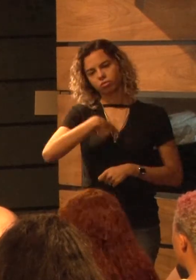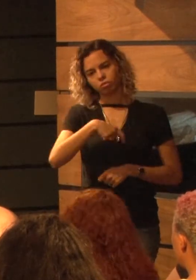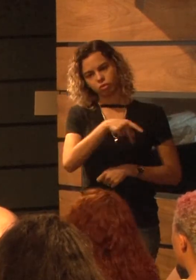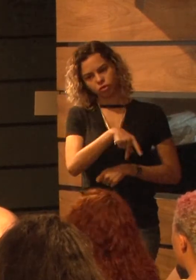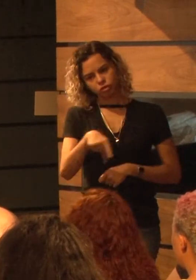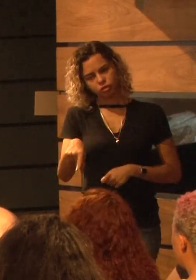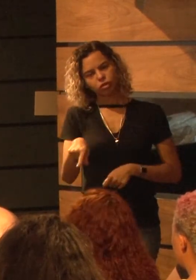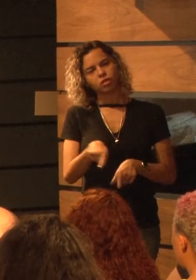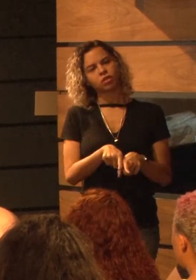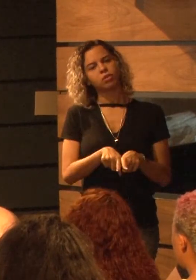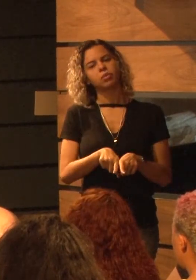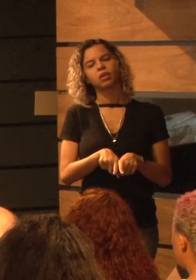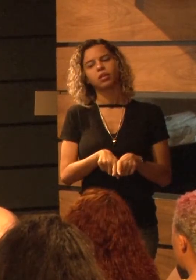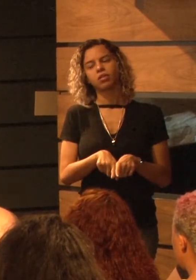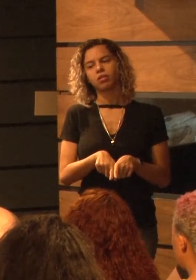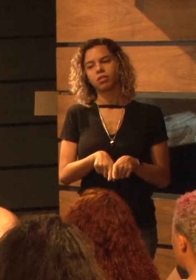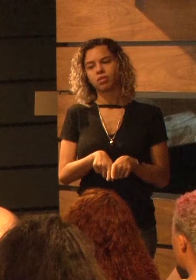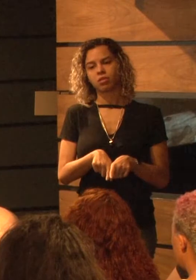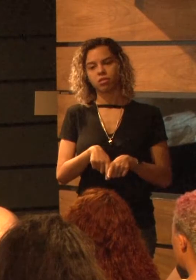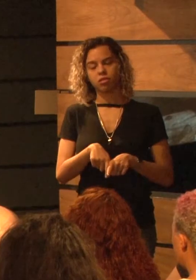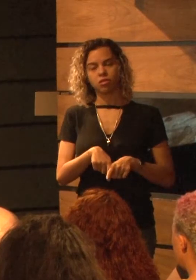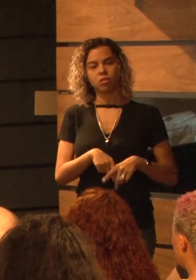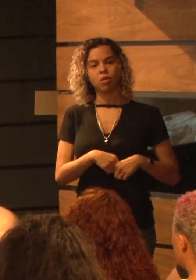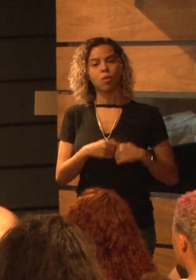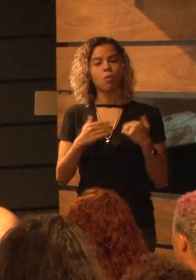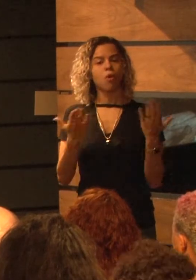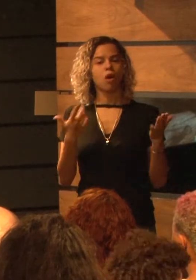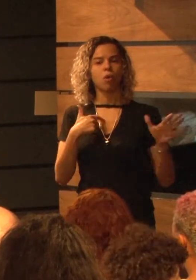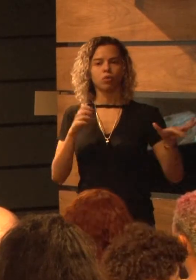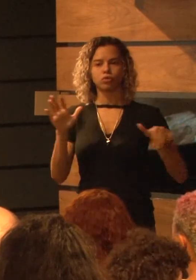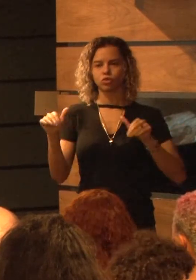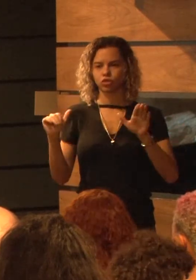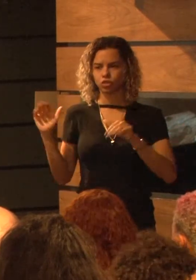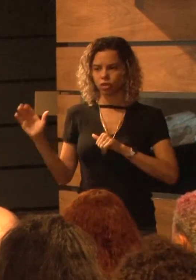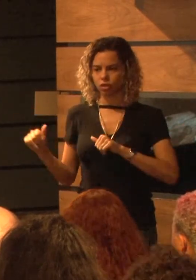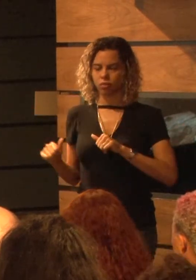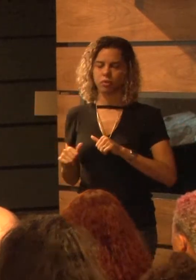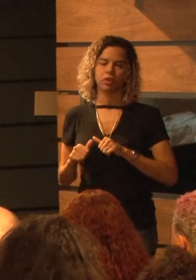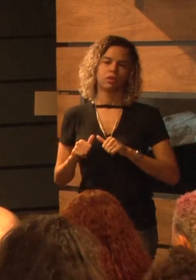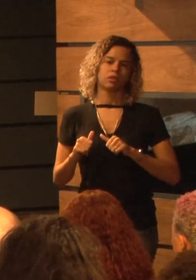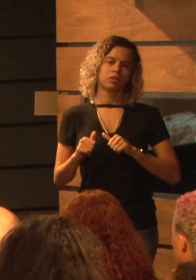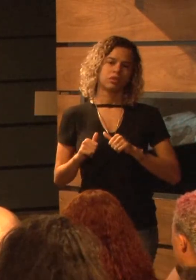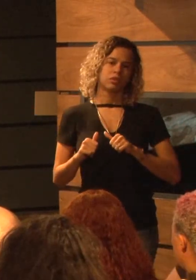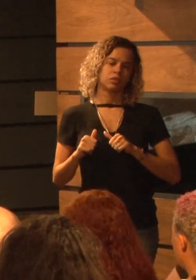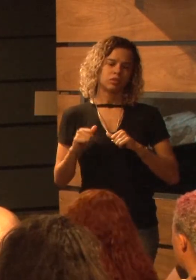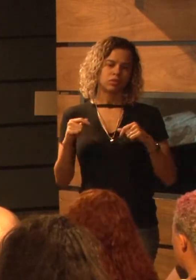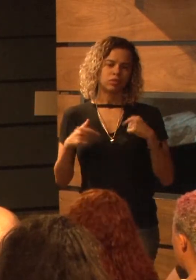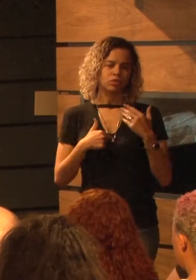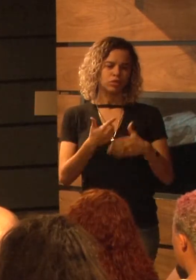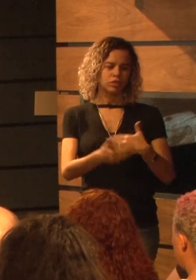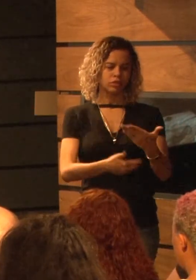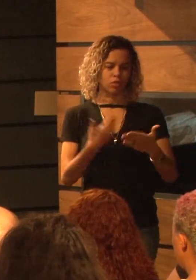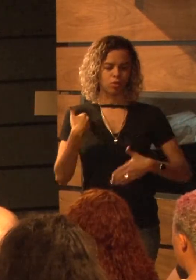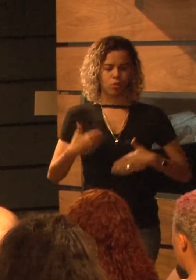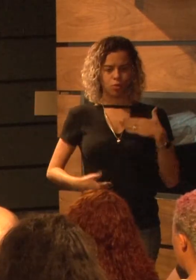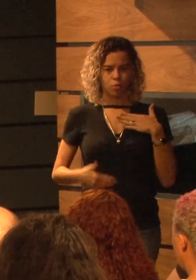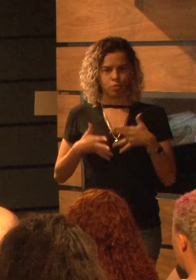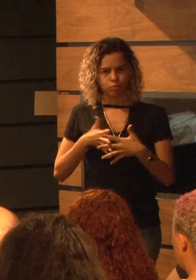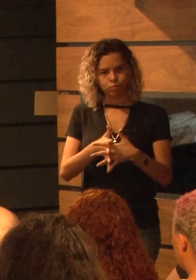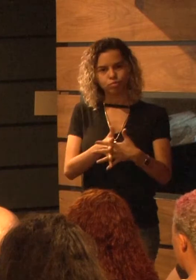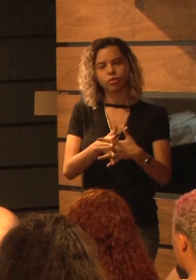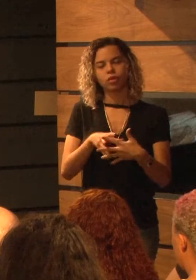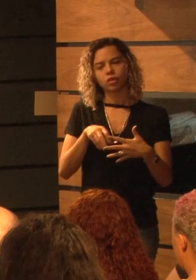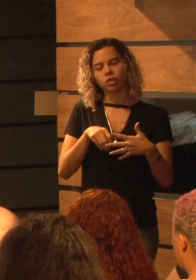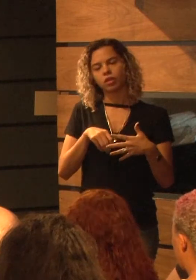também, quais foram os meus chamamentos, né? E vou desenvolvendo essa questão do corpo vazado e corpo